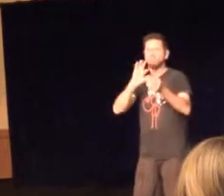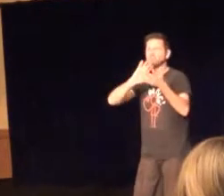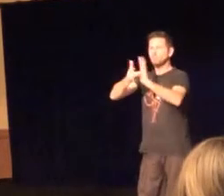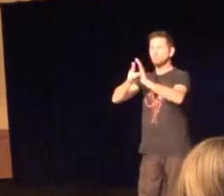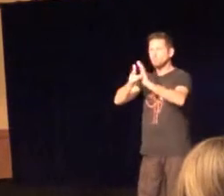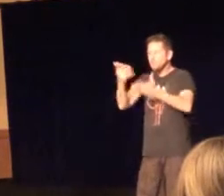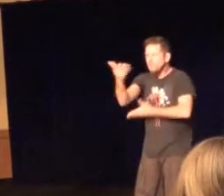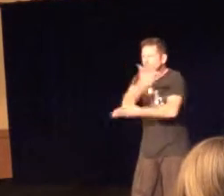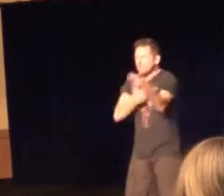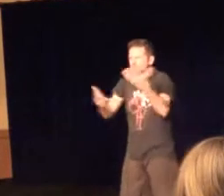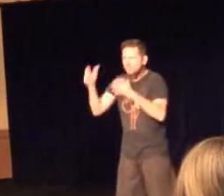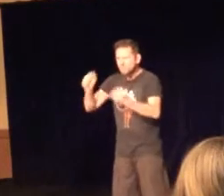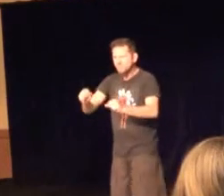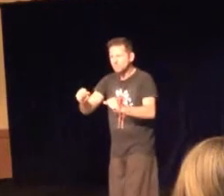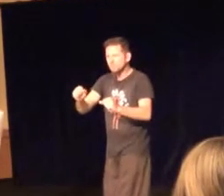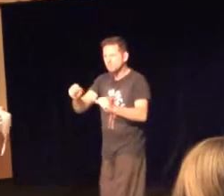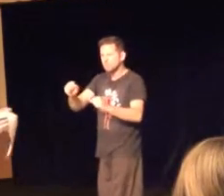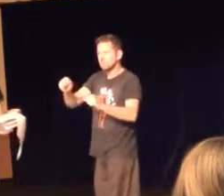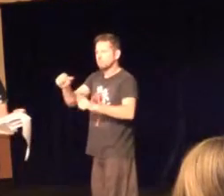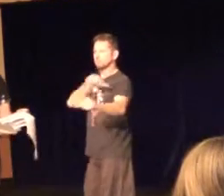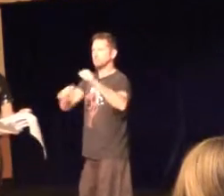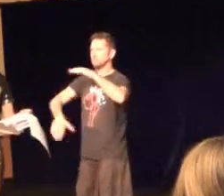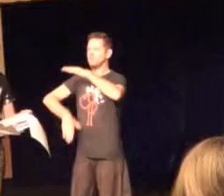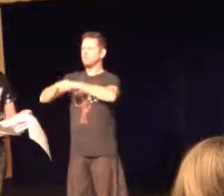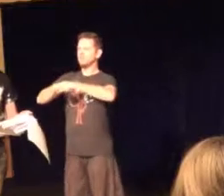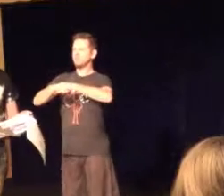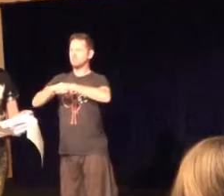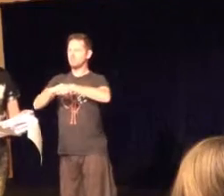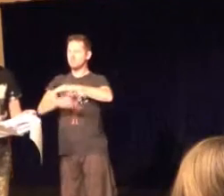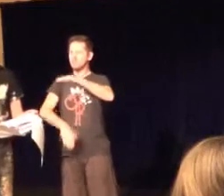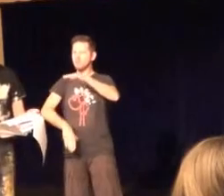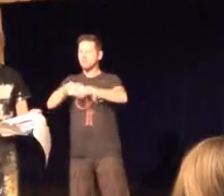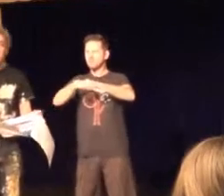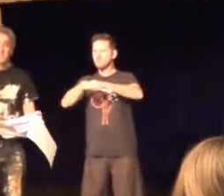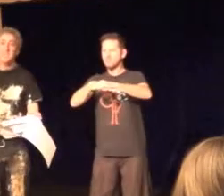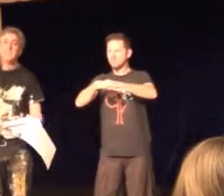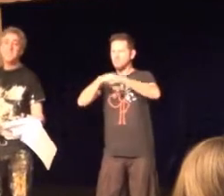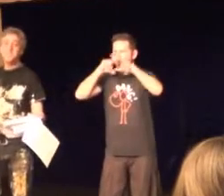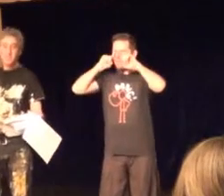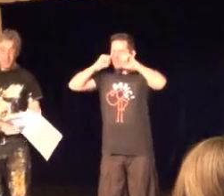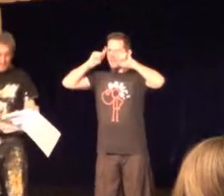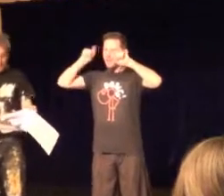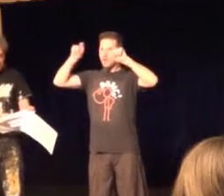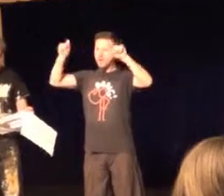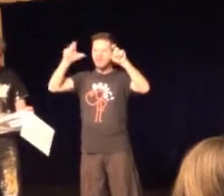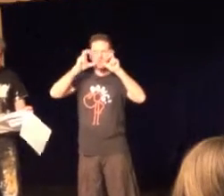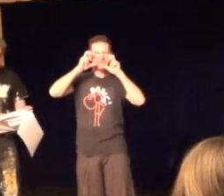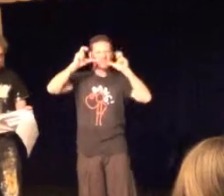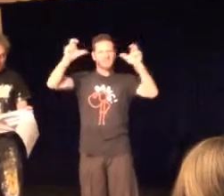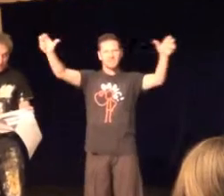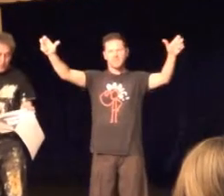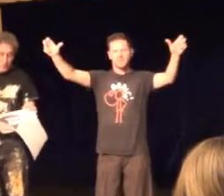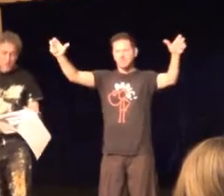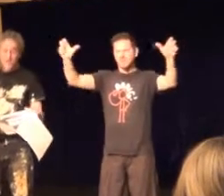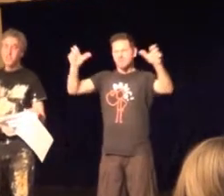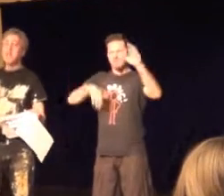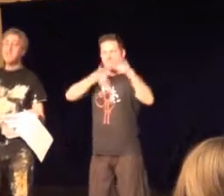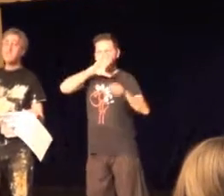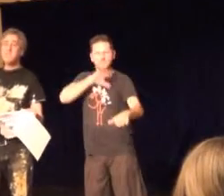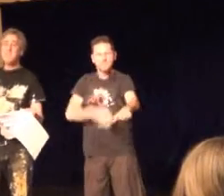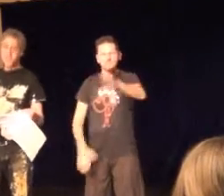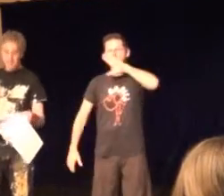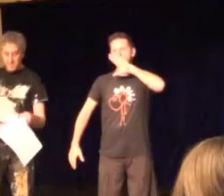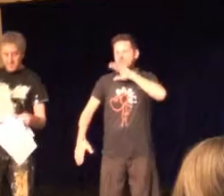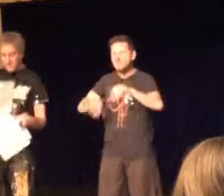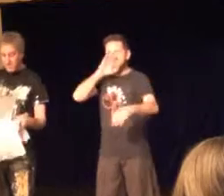limite, dans la frange, dans la limite des larmes, des cris, des incidents de parcours, dans